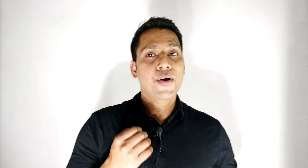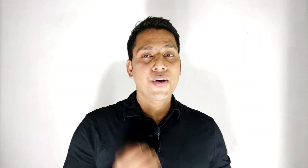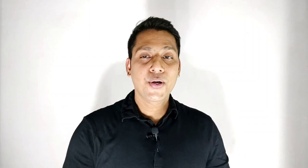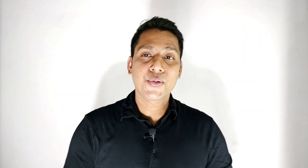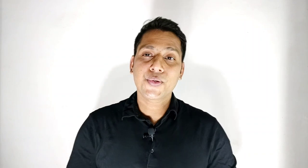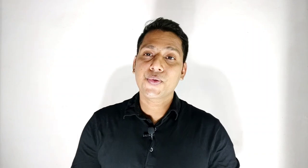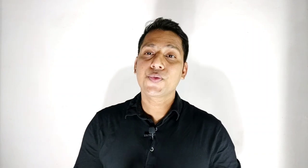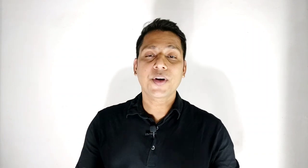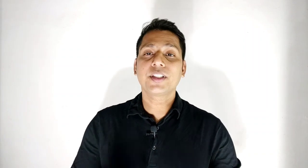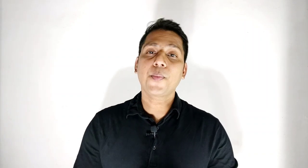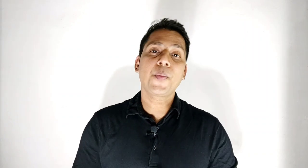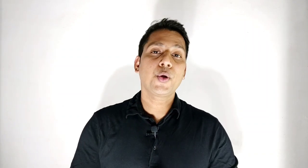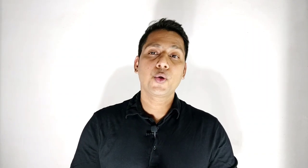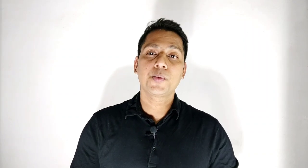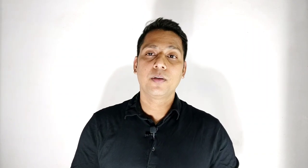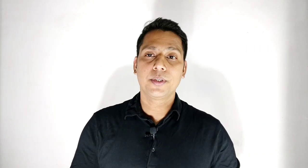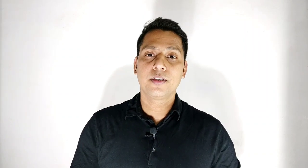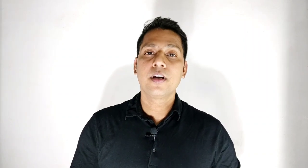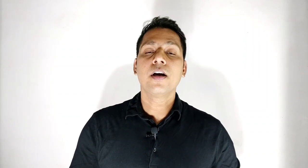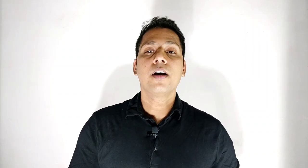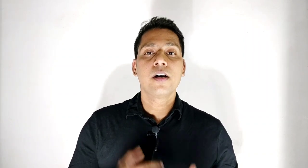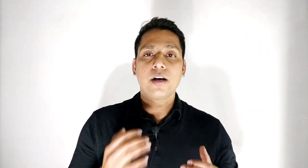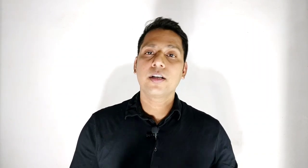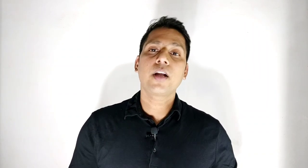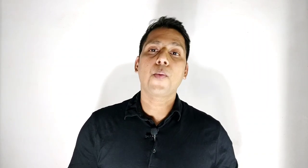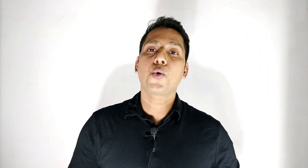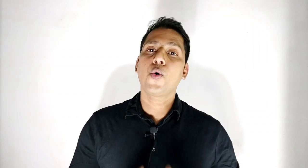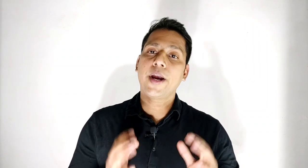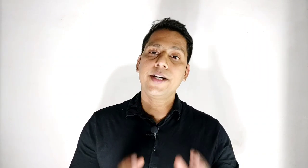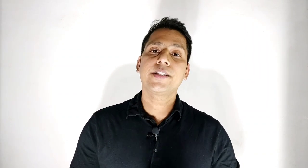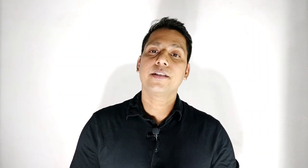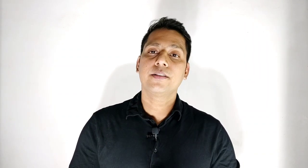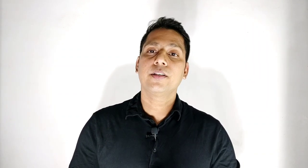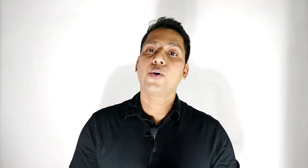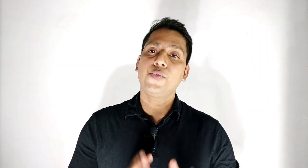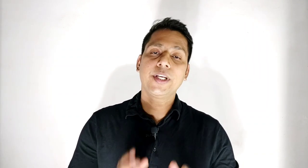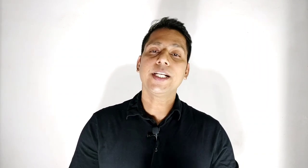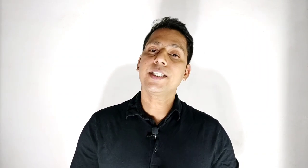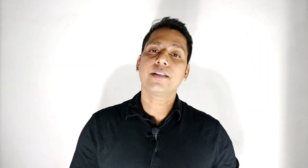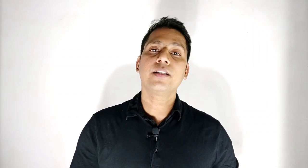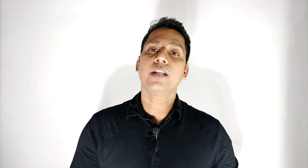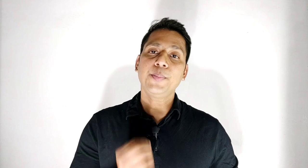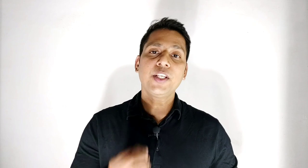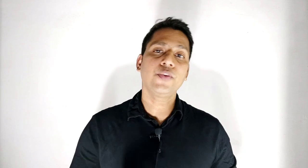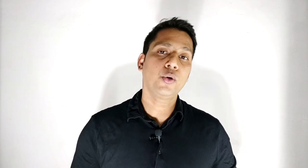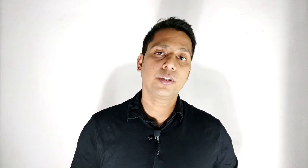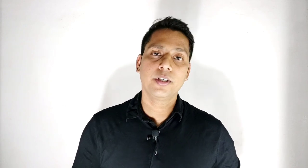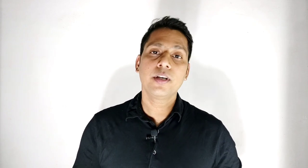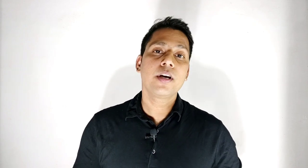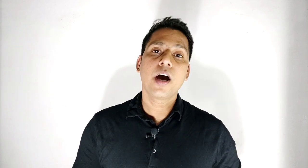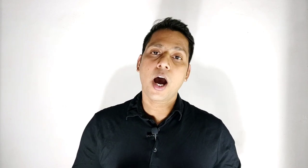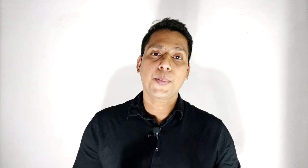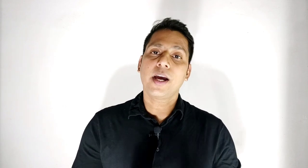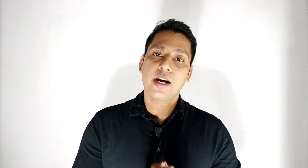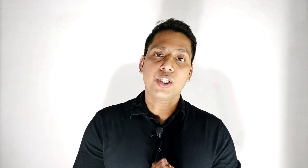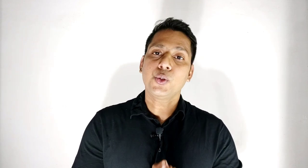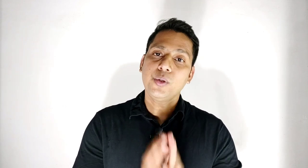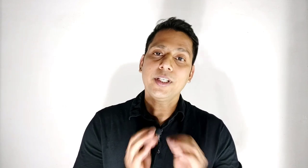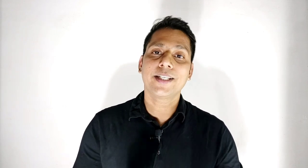हेलो दोस्तों, स्वागत आपका मेरे यूटूब चैनल पे अगर आपको हैंड्स के अंदर और फिंगर्स के अंदर नमनेज फिल होती है आपके हाथ सुनने